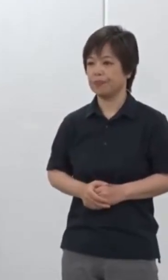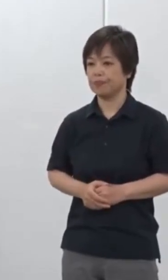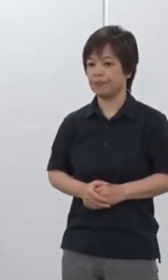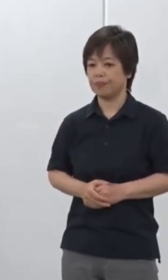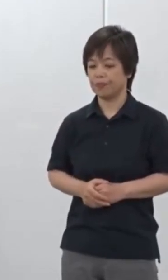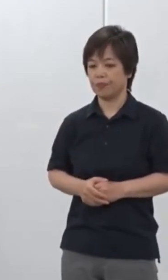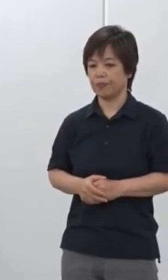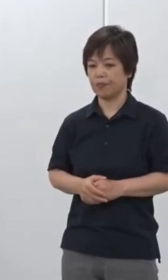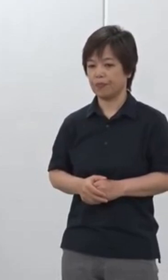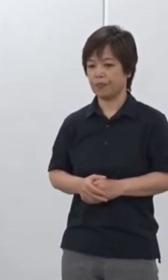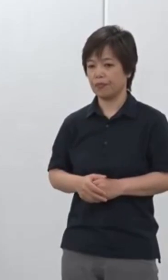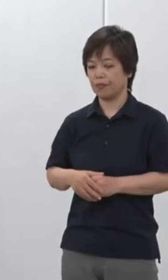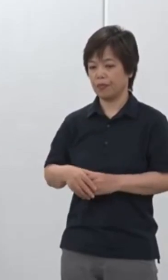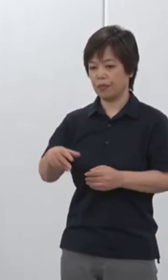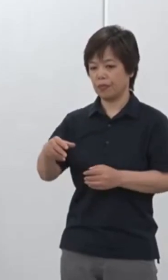読売新聞だ。